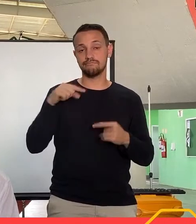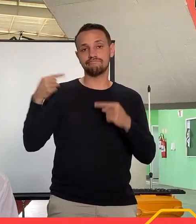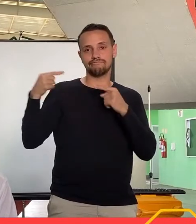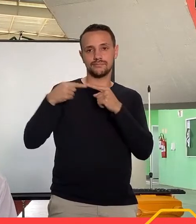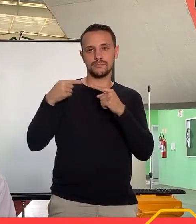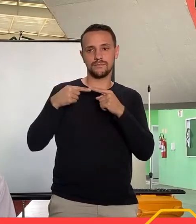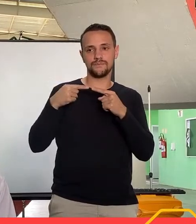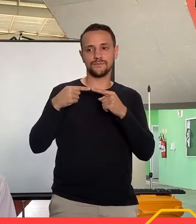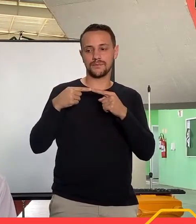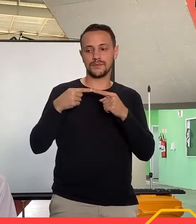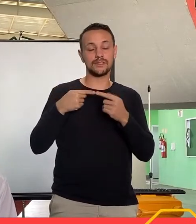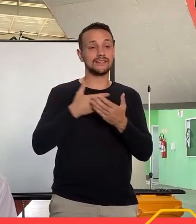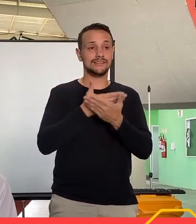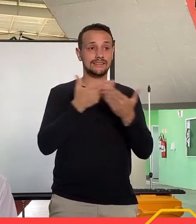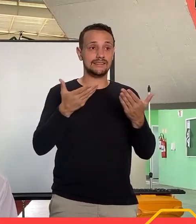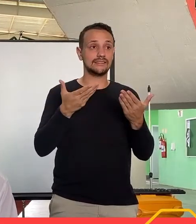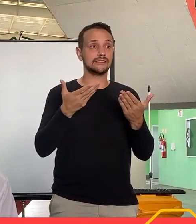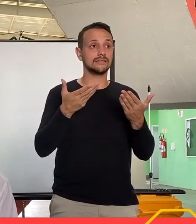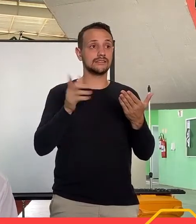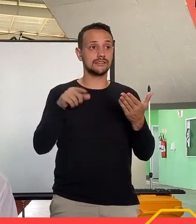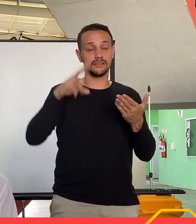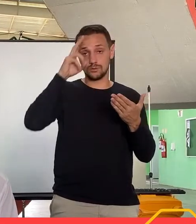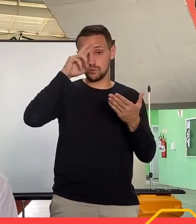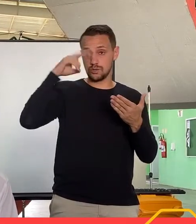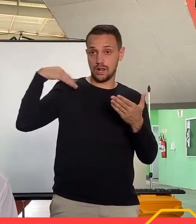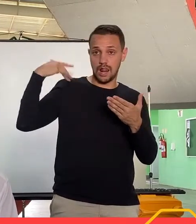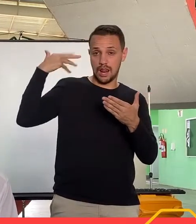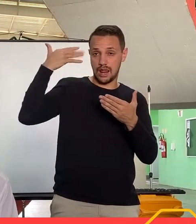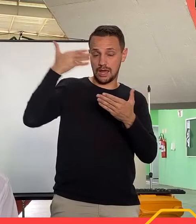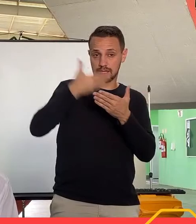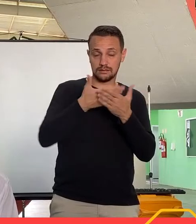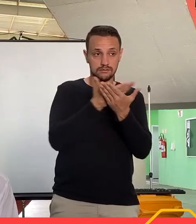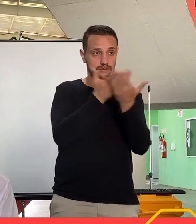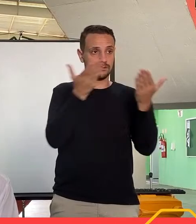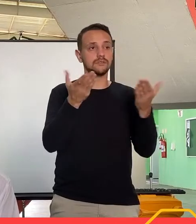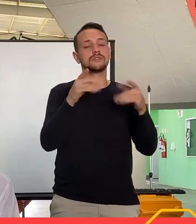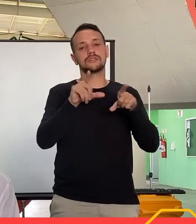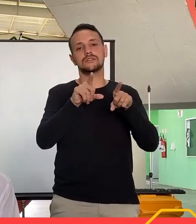está dada, essa tensão está dada historicamente,